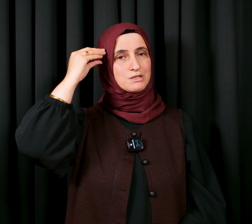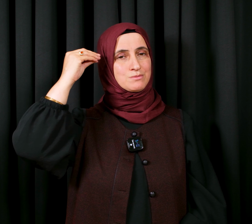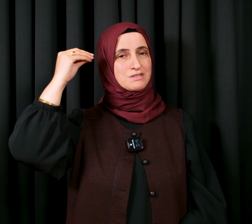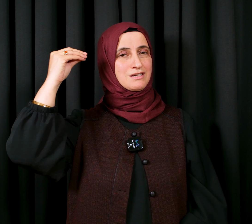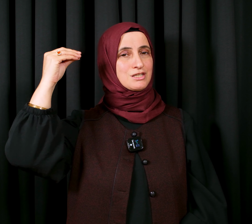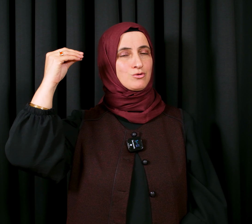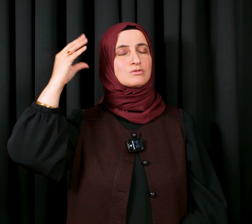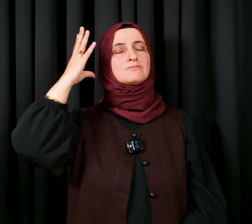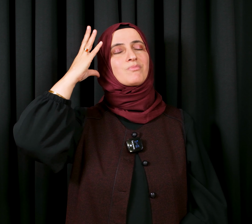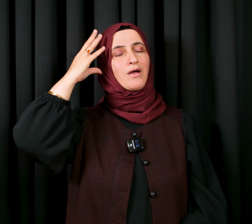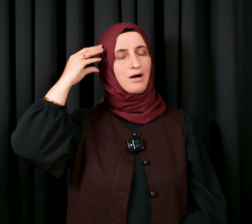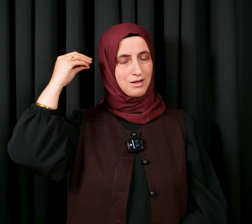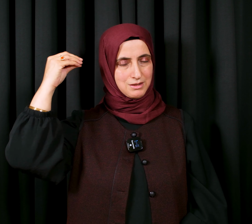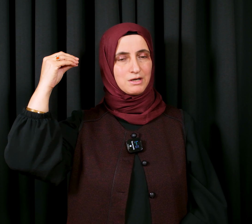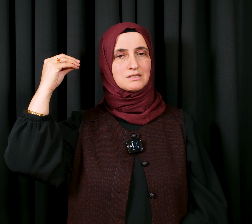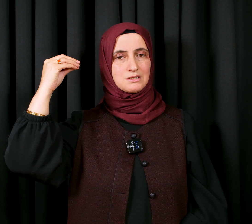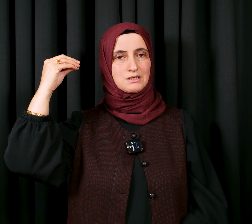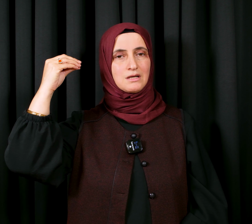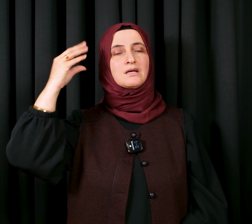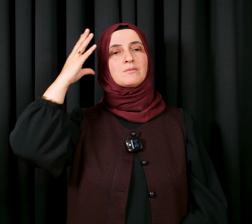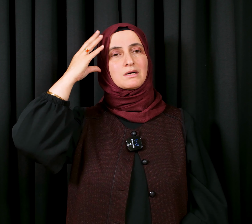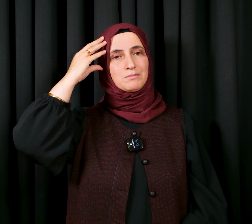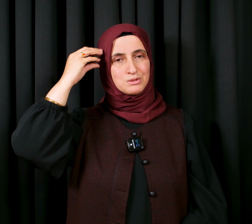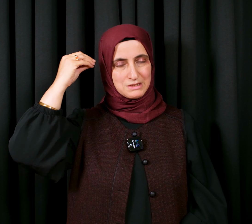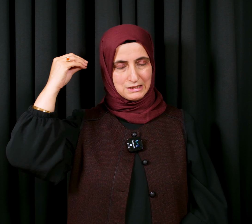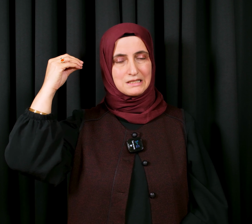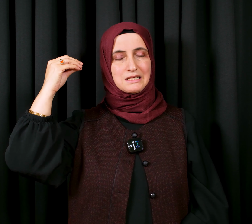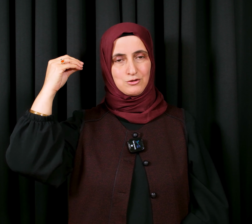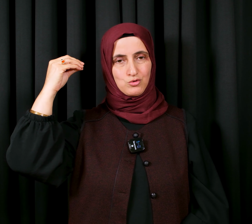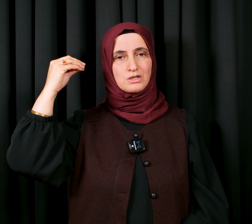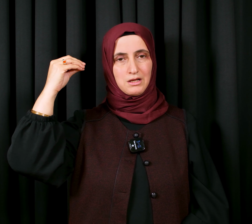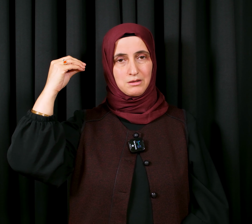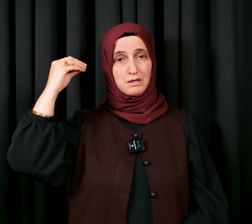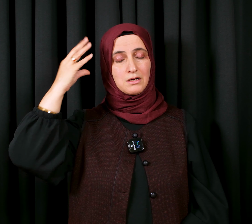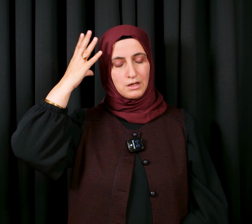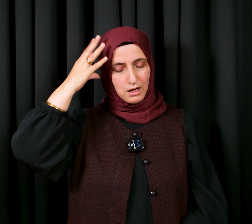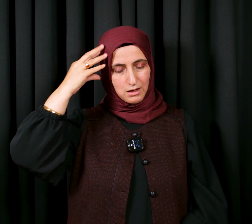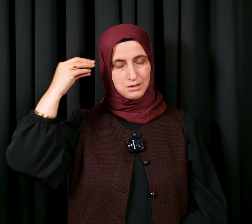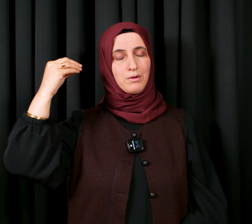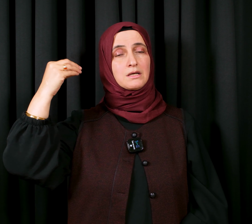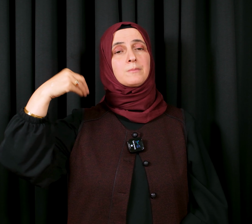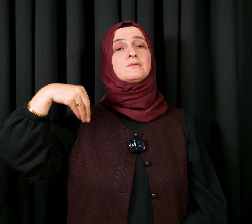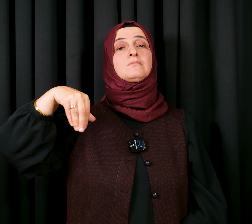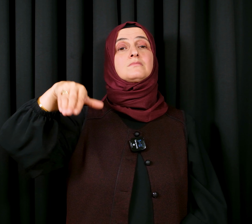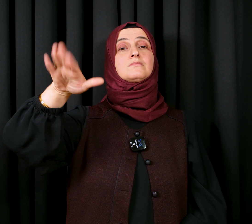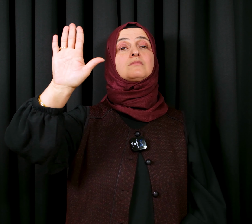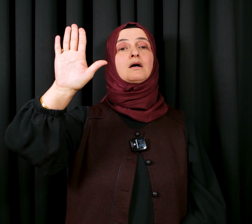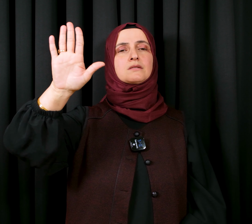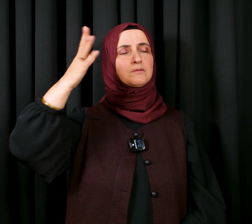başımızdan çekiyoruz. Anlamak. Bakın başımıza da destek ediyoruz. Anlamak. Anlamak yaptım. Attım.